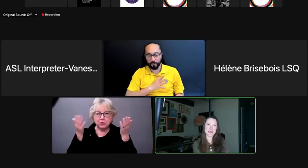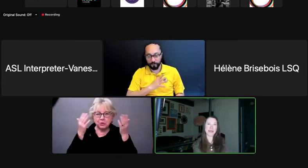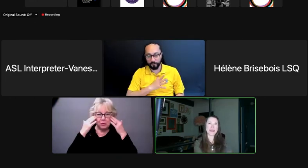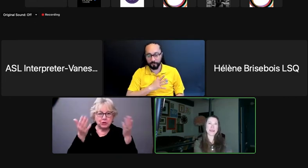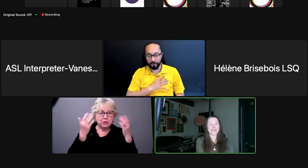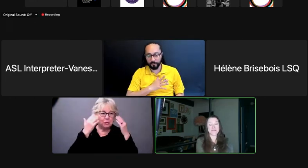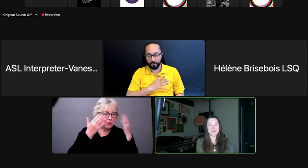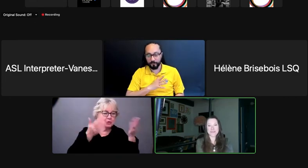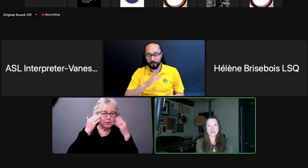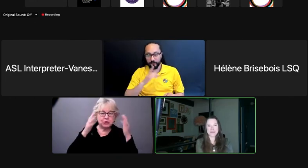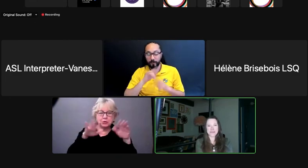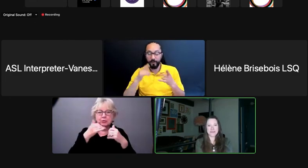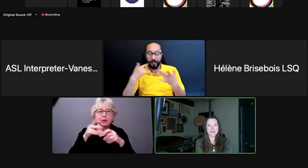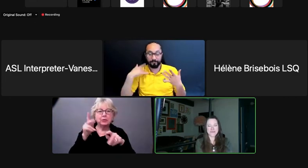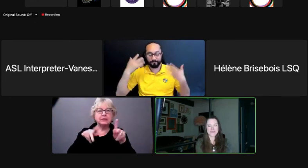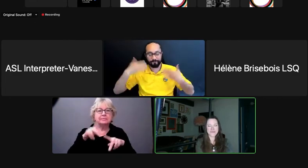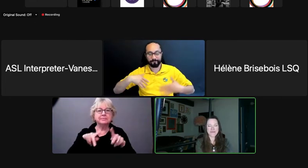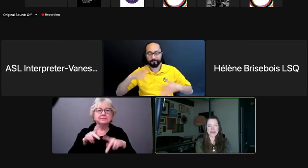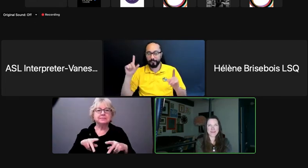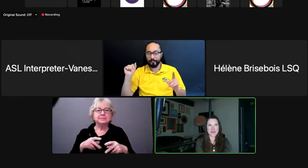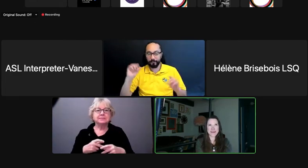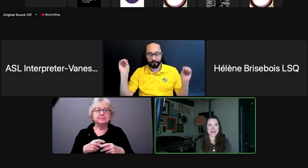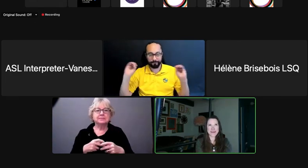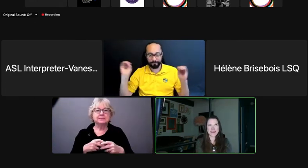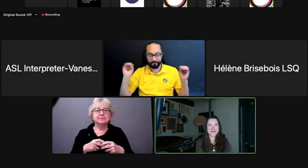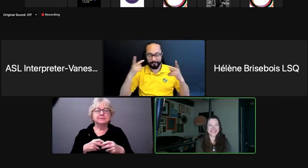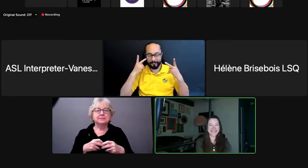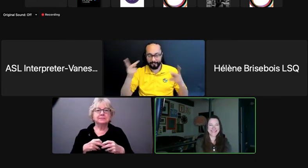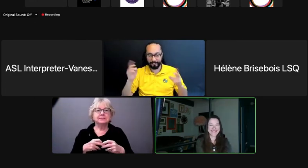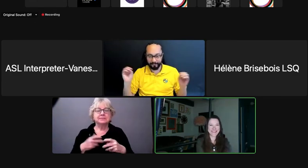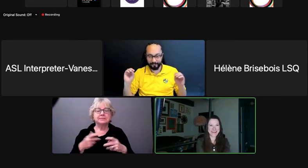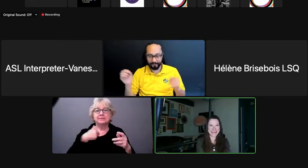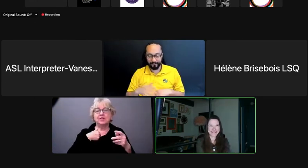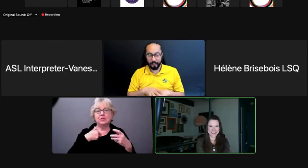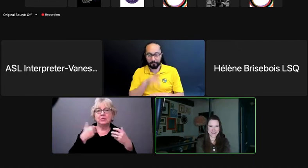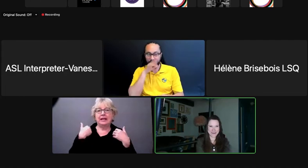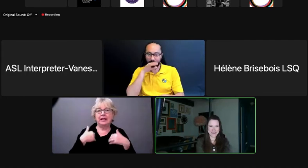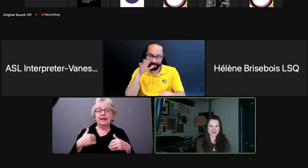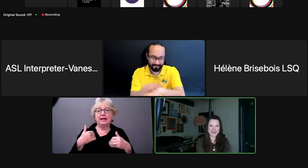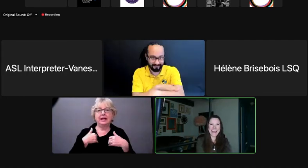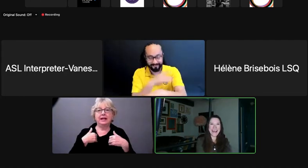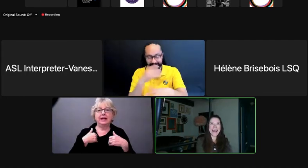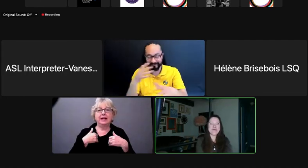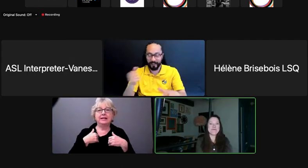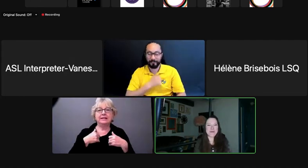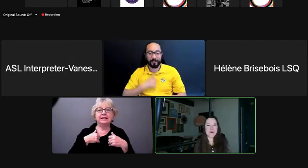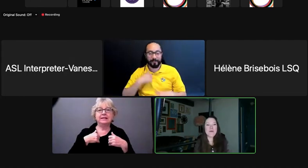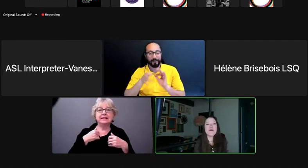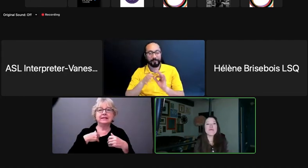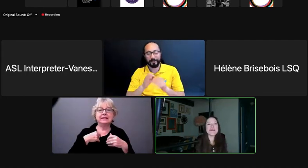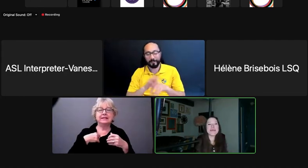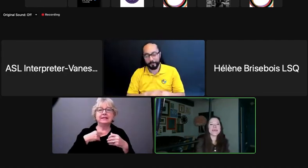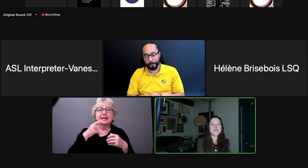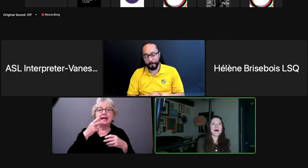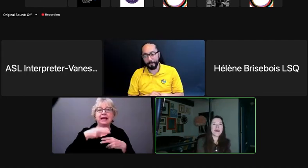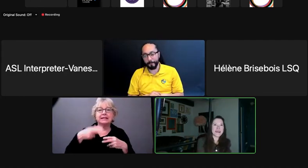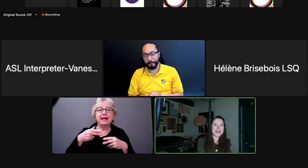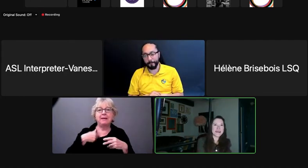à tous. Alors, je suis quelqu'un dont les incapacités sont peut-être un peu moins